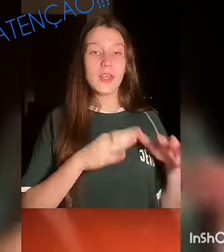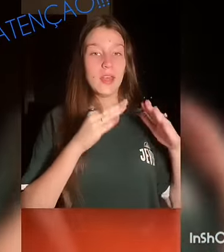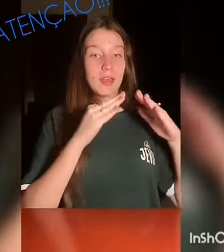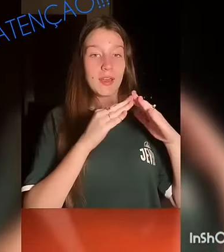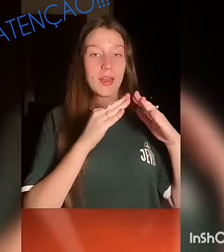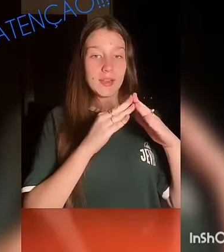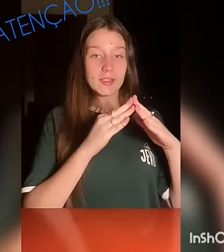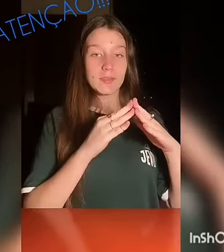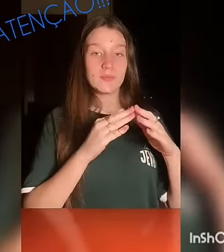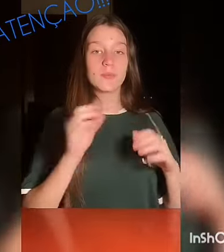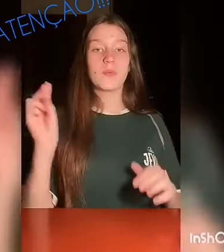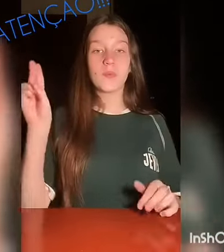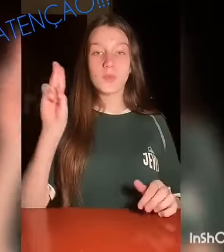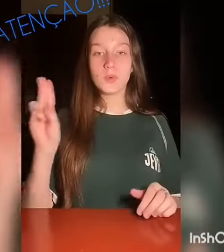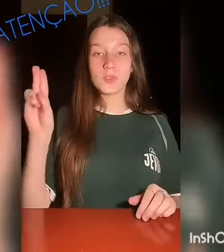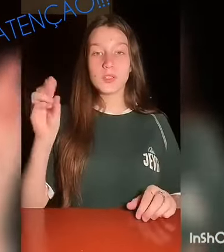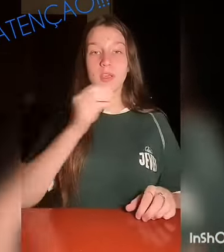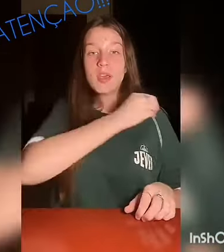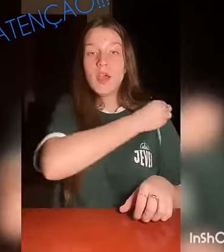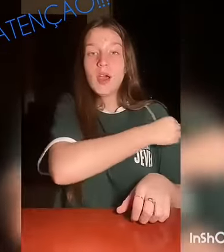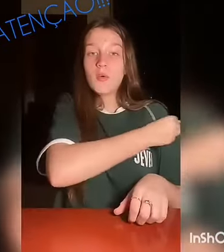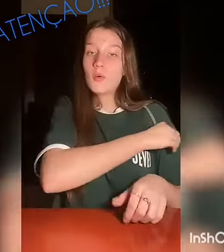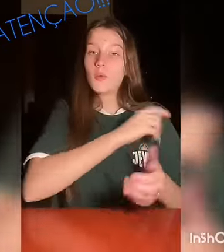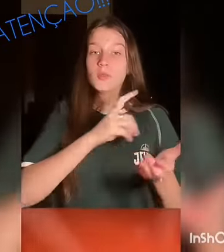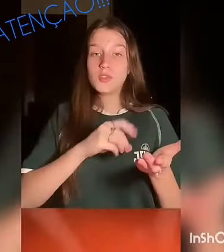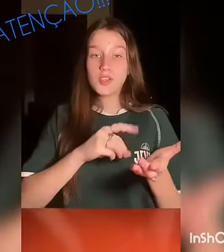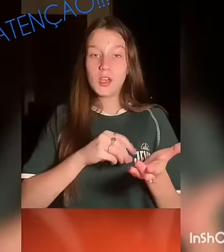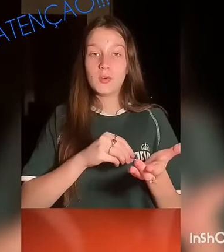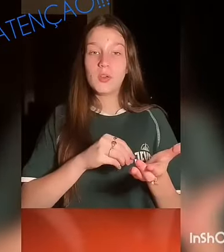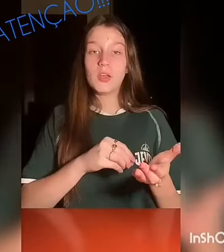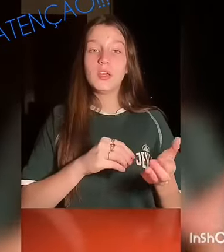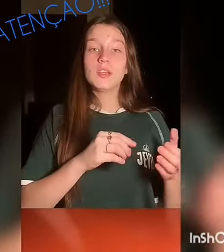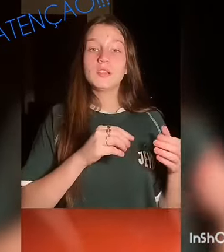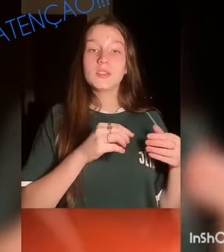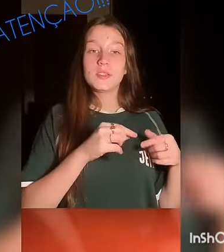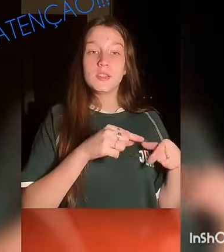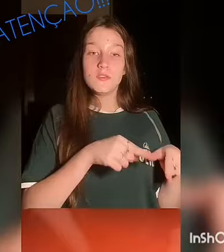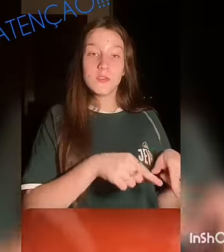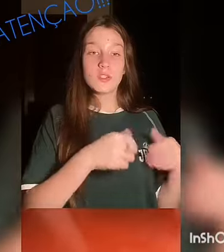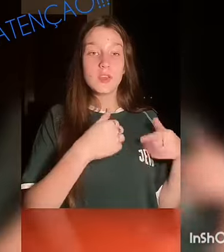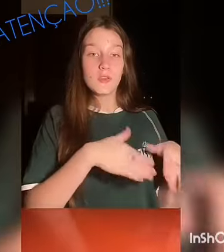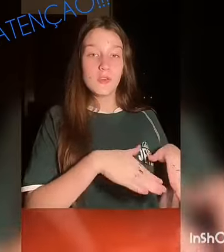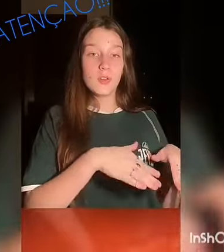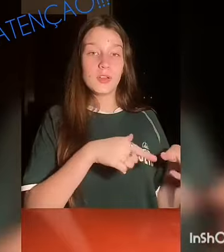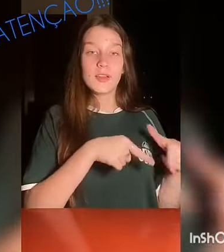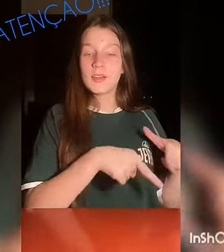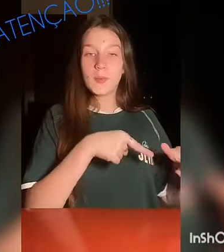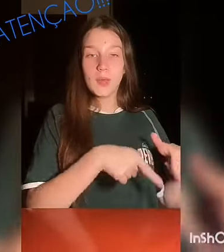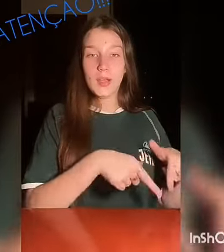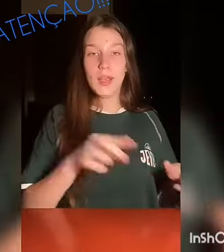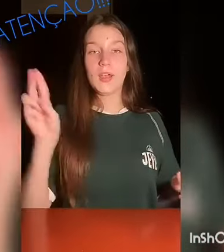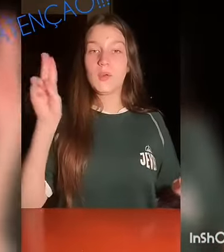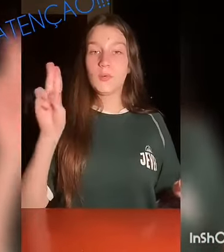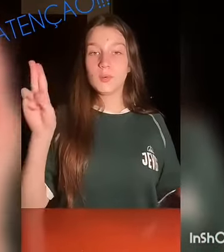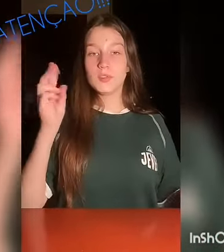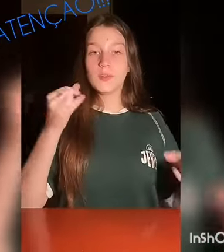em casa, use álcool gel, se você for trabalhar, use